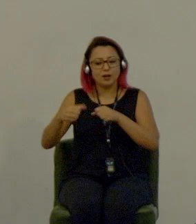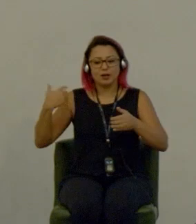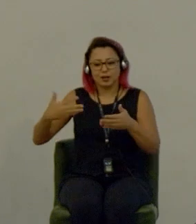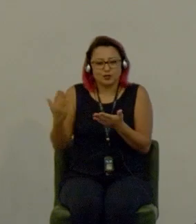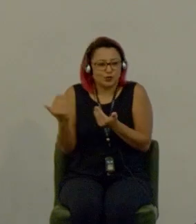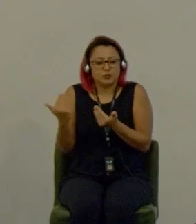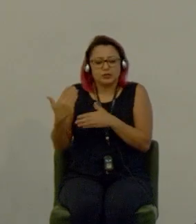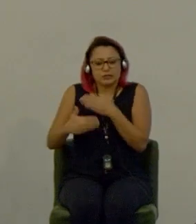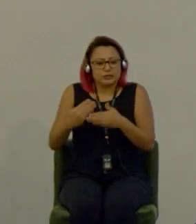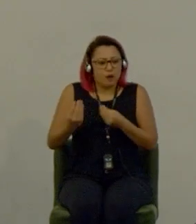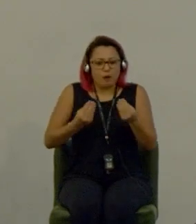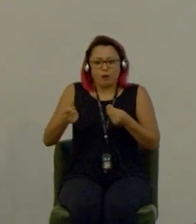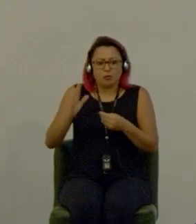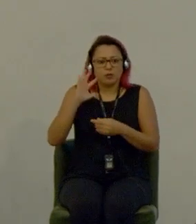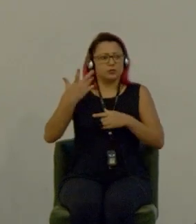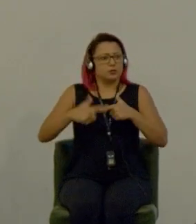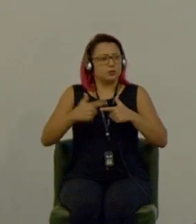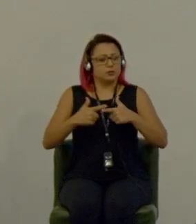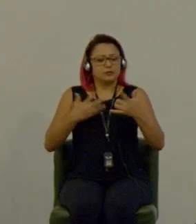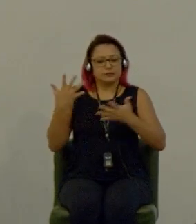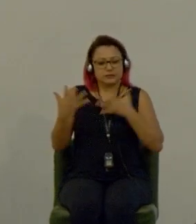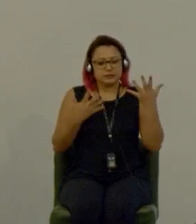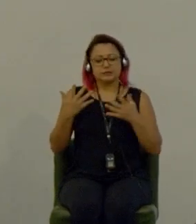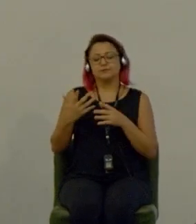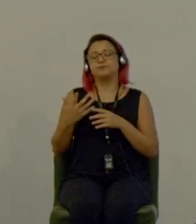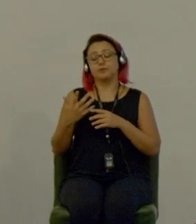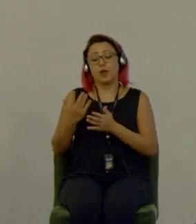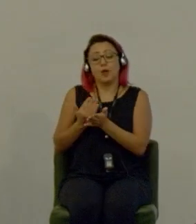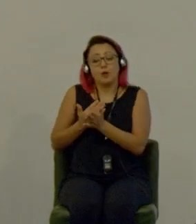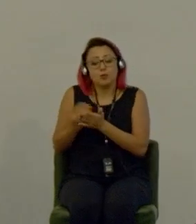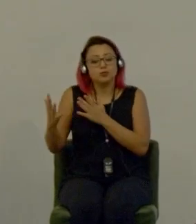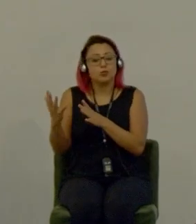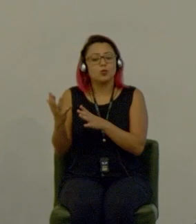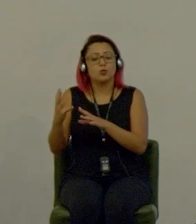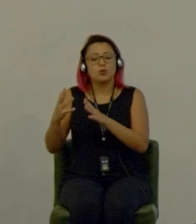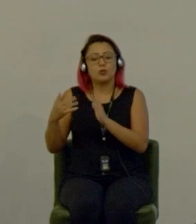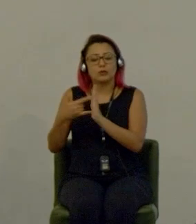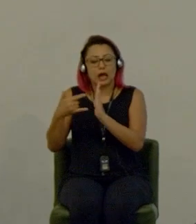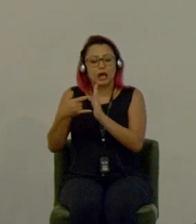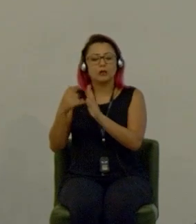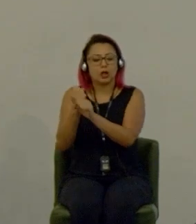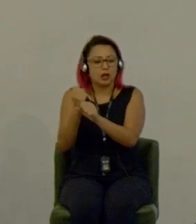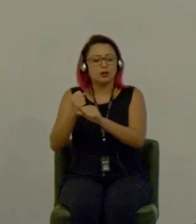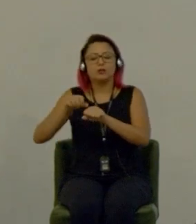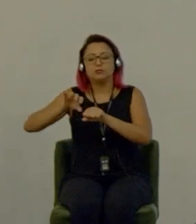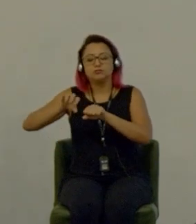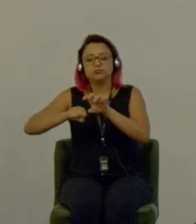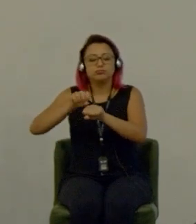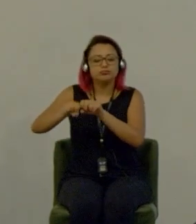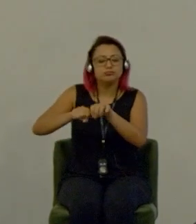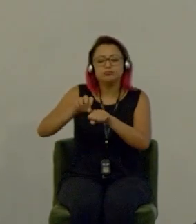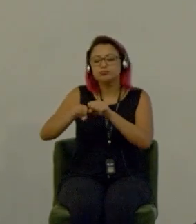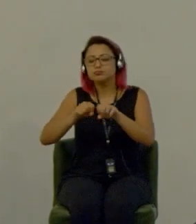Et surtout, elles ont accumulé des données. Elles ont accumulé des manières de représenter